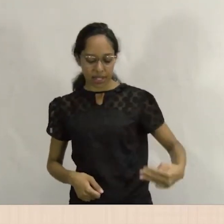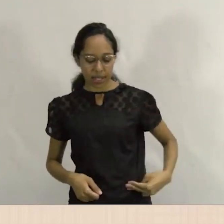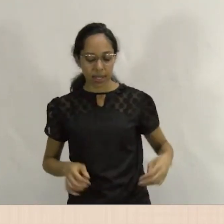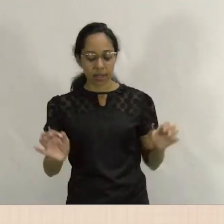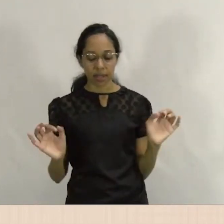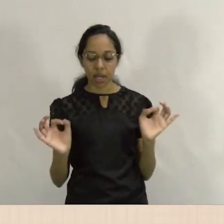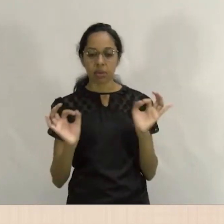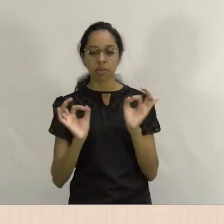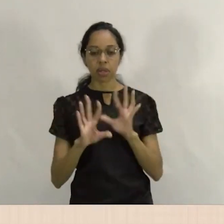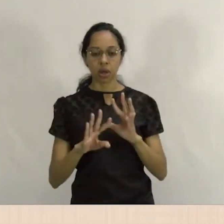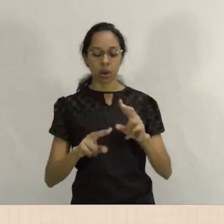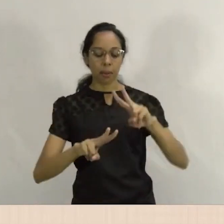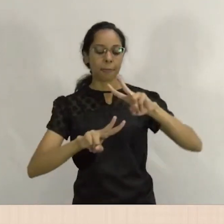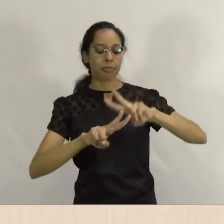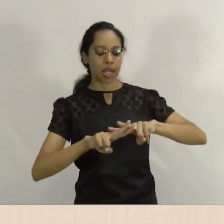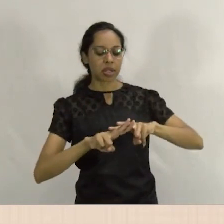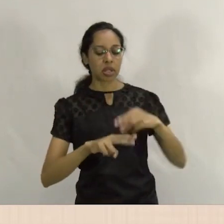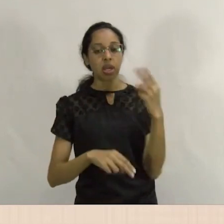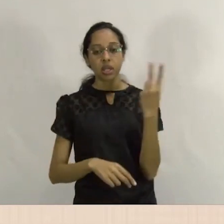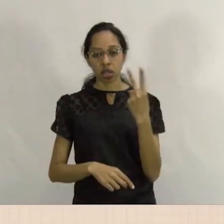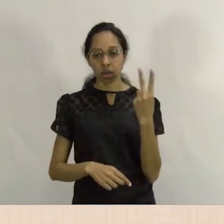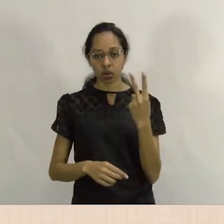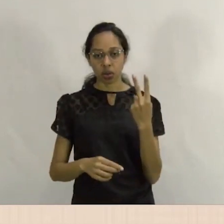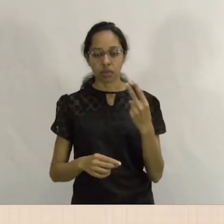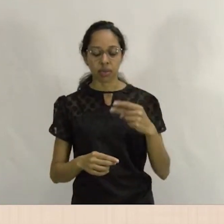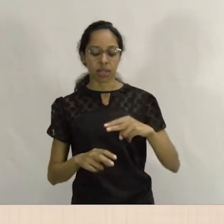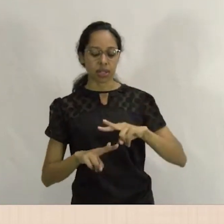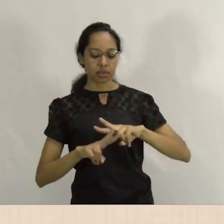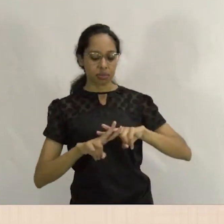já ele preso pela segunda vez, dessa vez